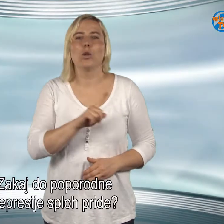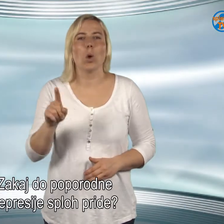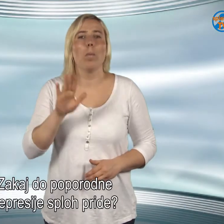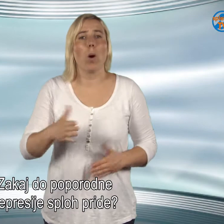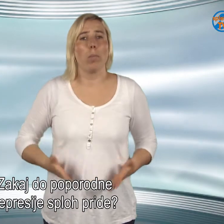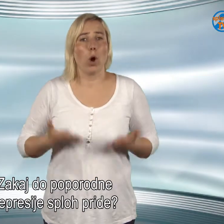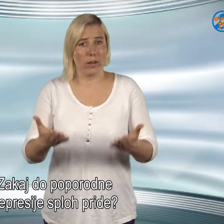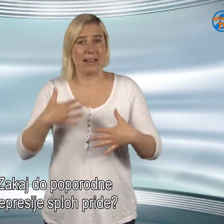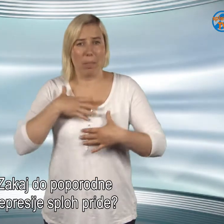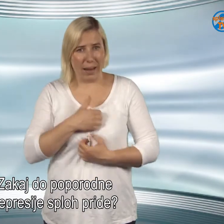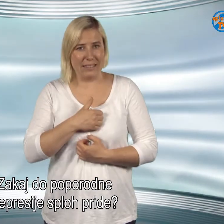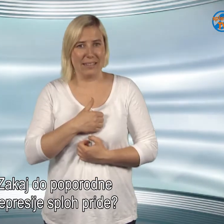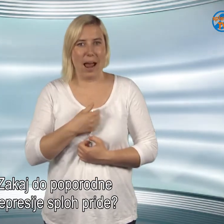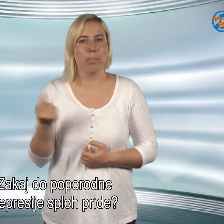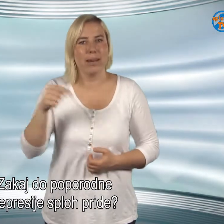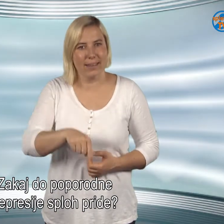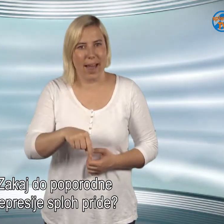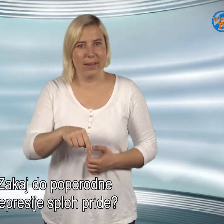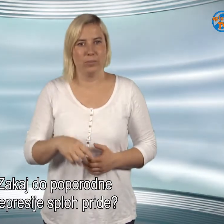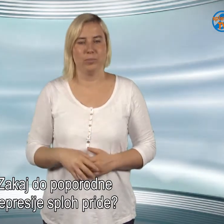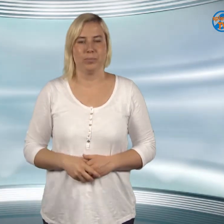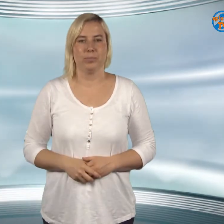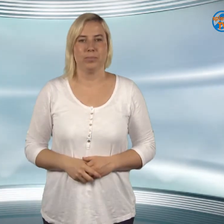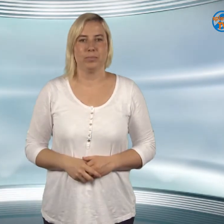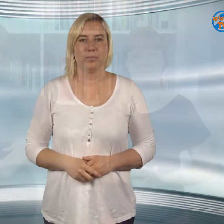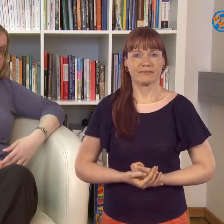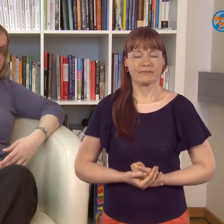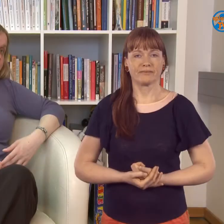Zakaj do poporodne depresije sploh pride?